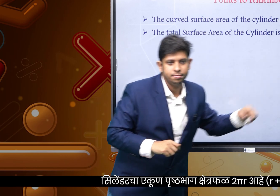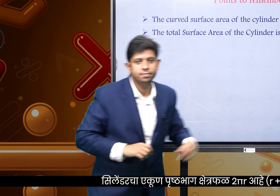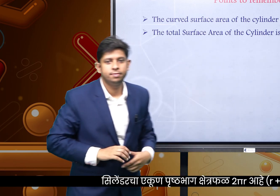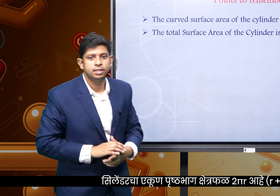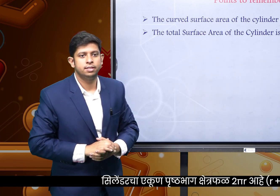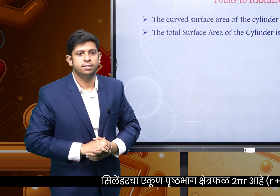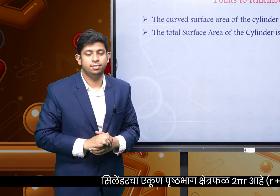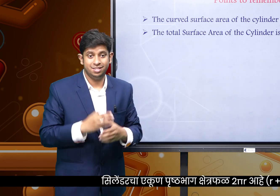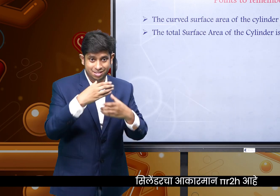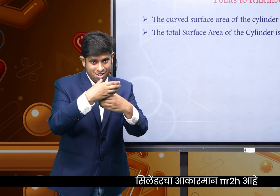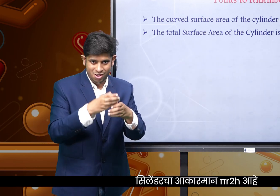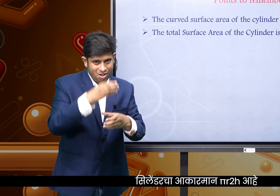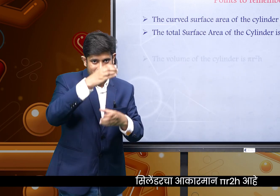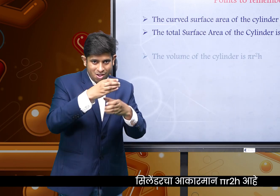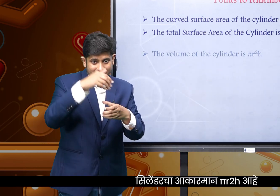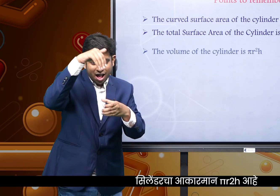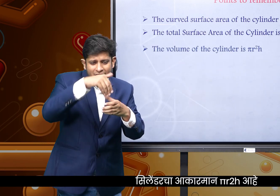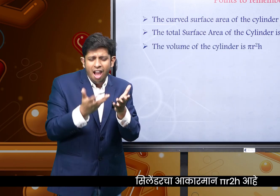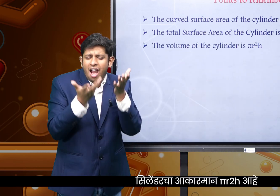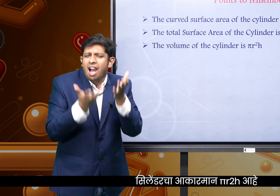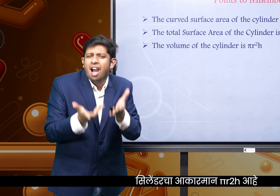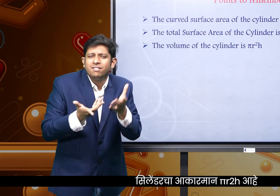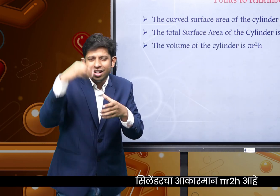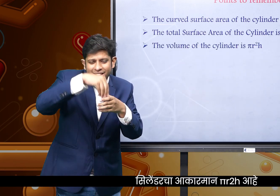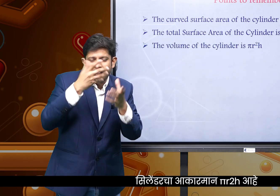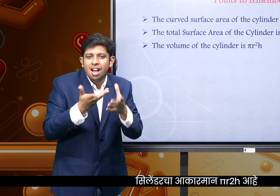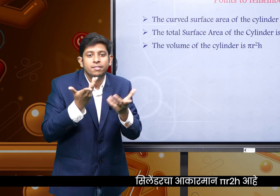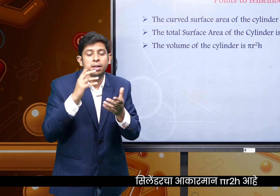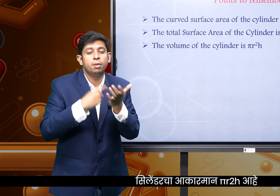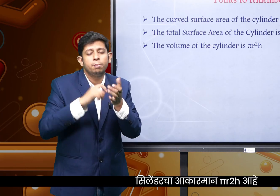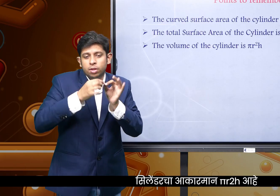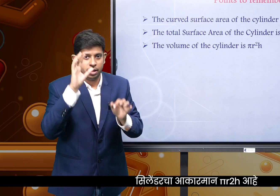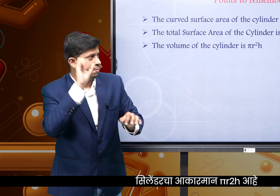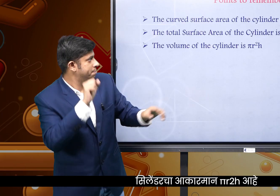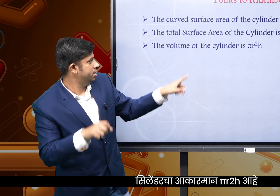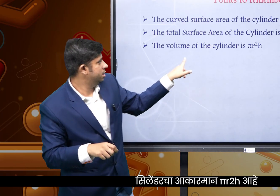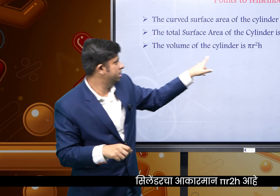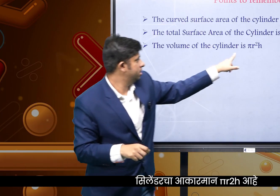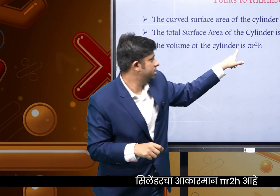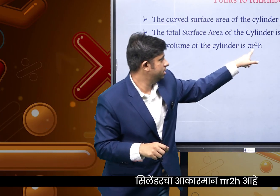h. सिलेंडरचा आकारमान πr 2h आहे.